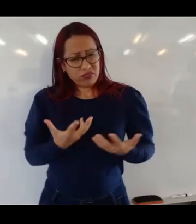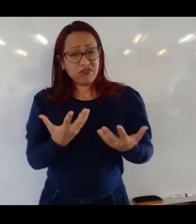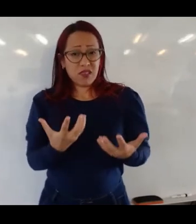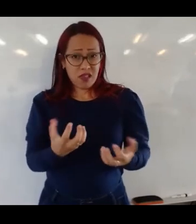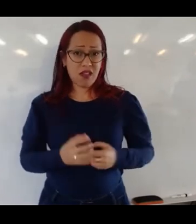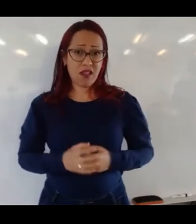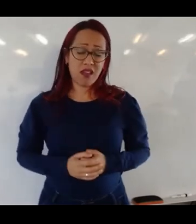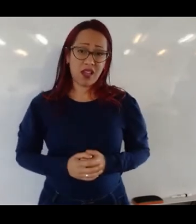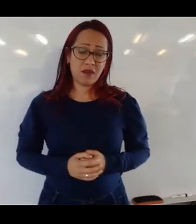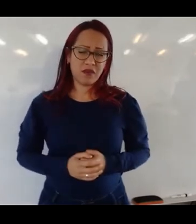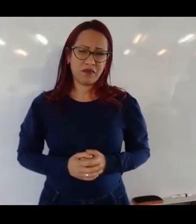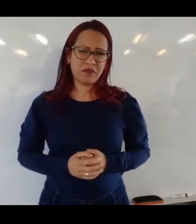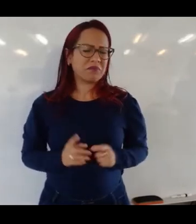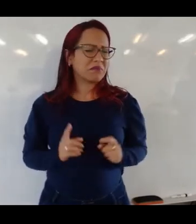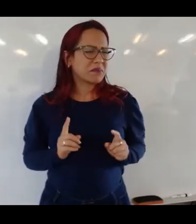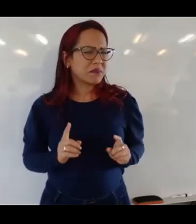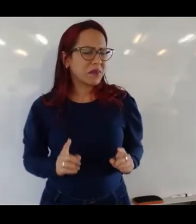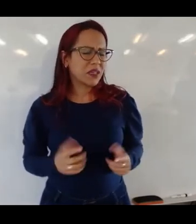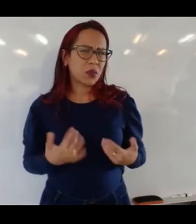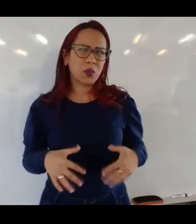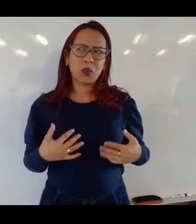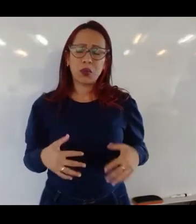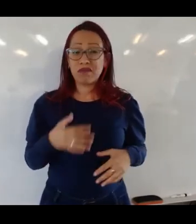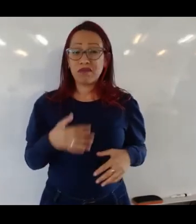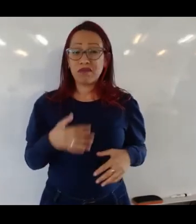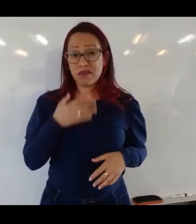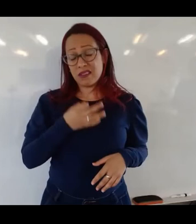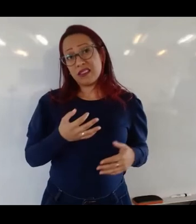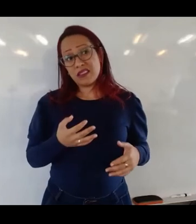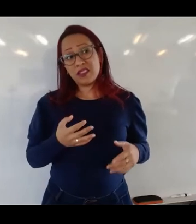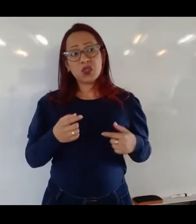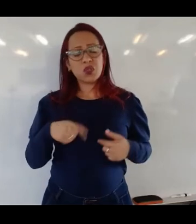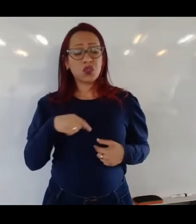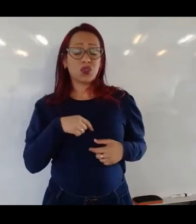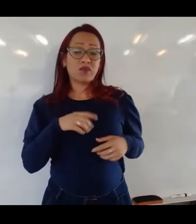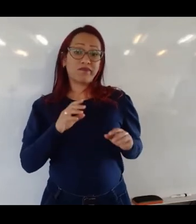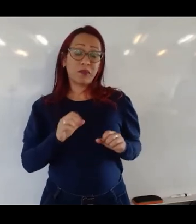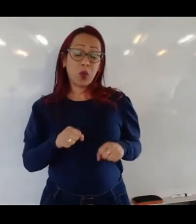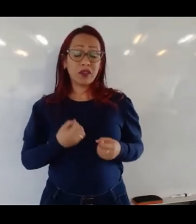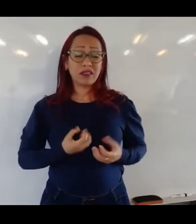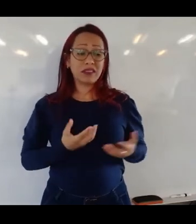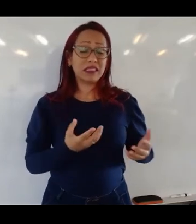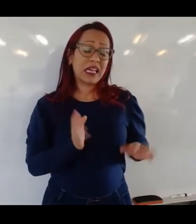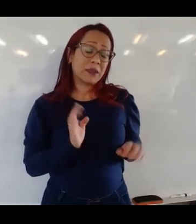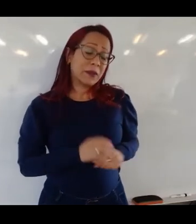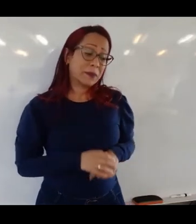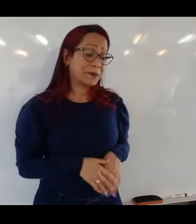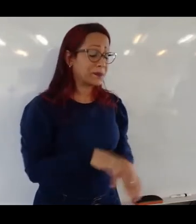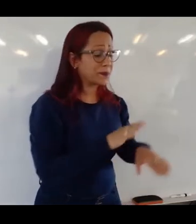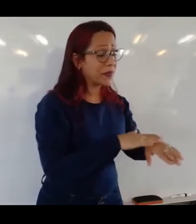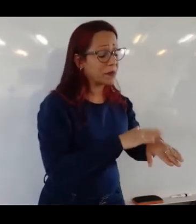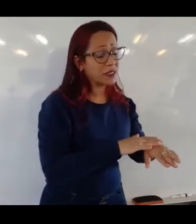Y lo más triste es que en muchas oportunidades tenemos que pedir permiso para la palabra. Y pareciera que a